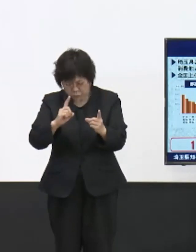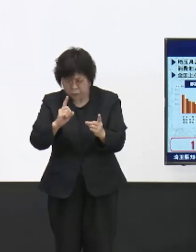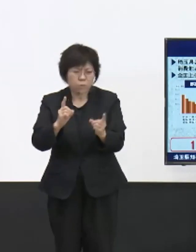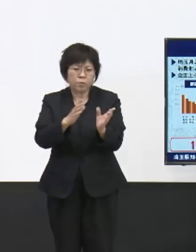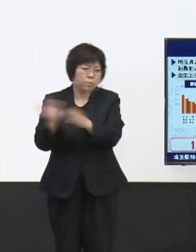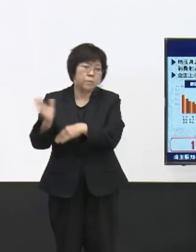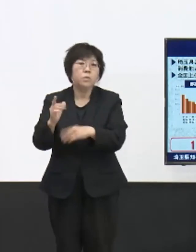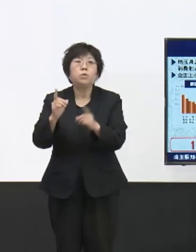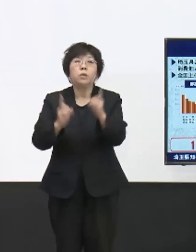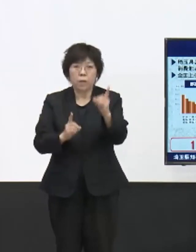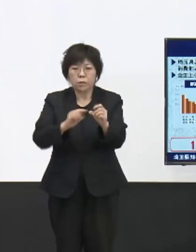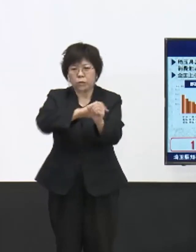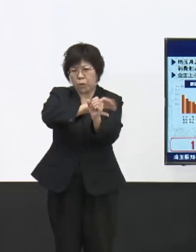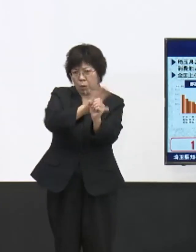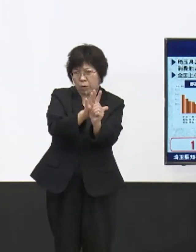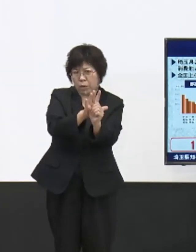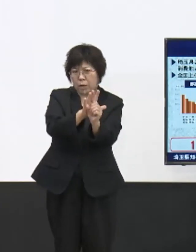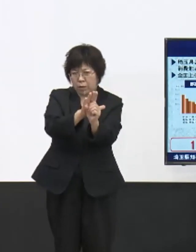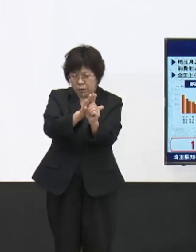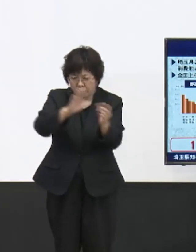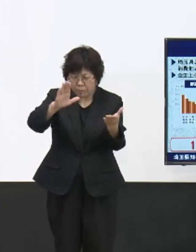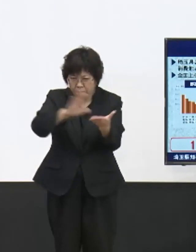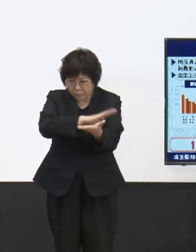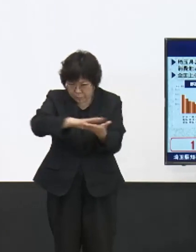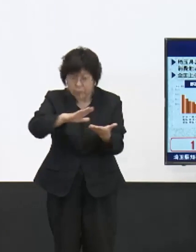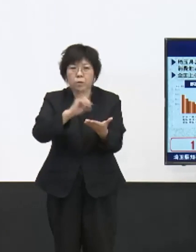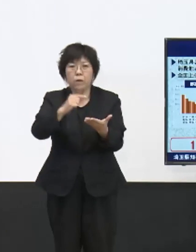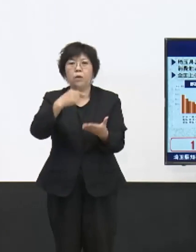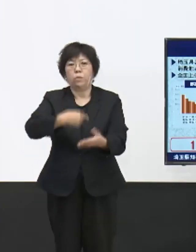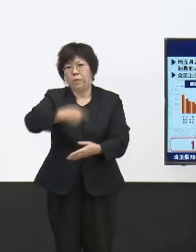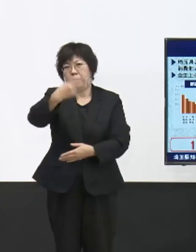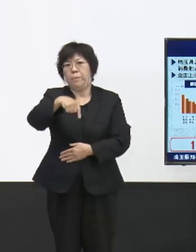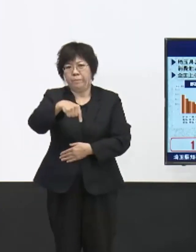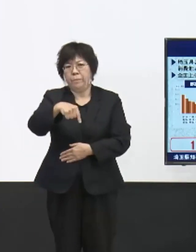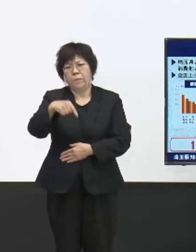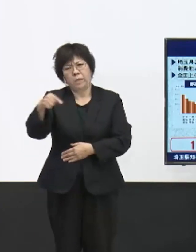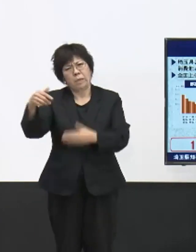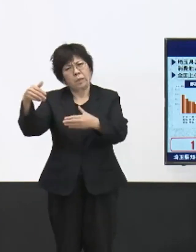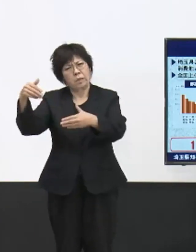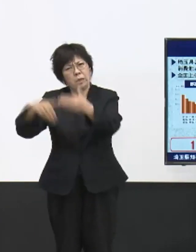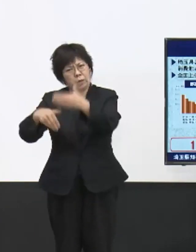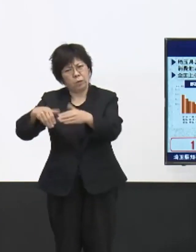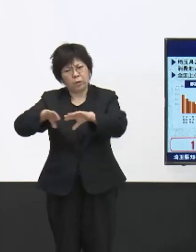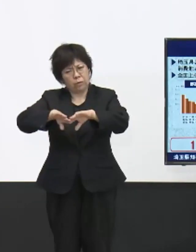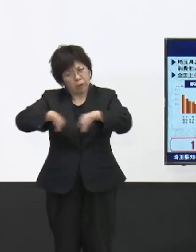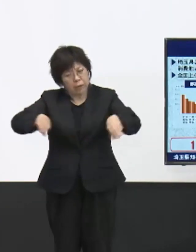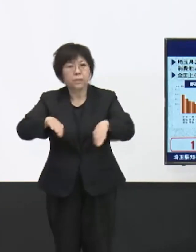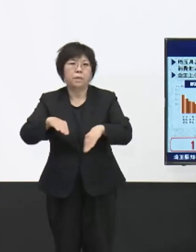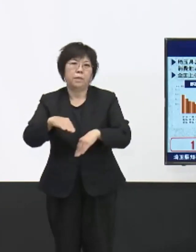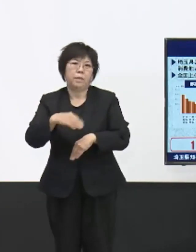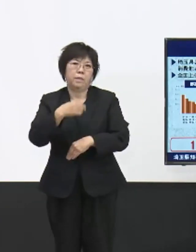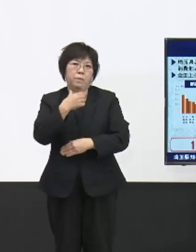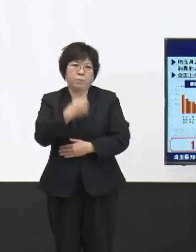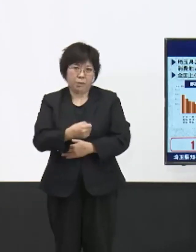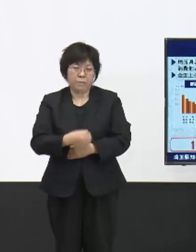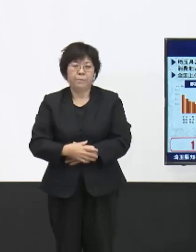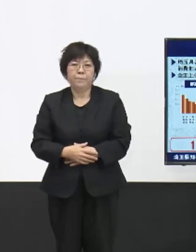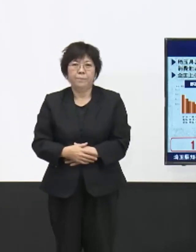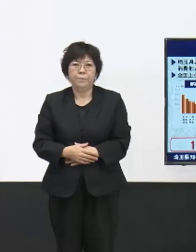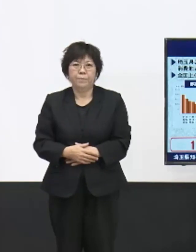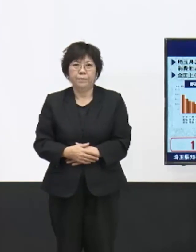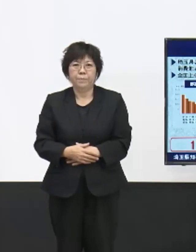かくそれに取り組む、これはもう関係なくやりたいと思っていますので、そこはすみません、しっかりそこは現場としては取り組みます